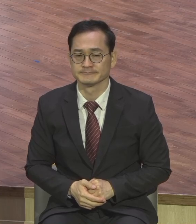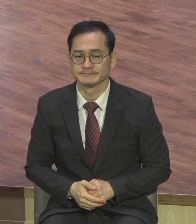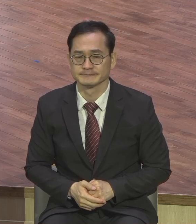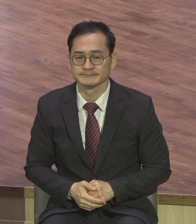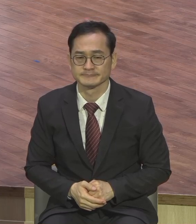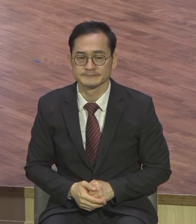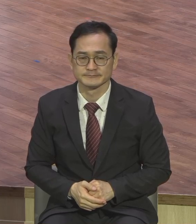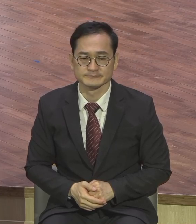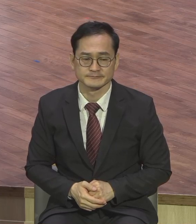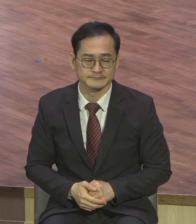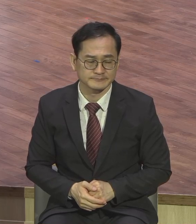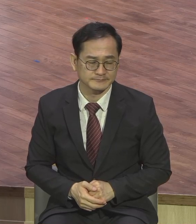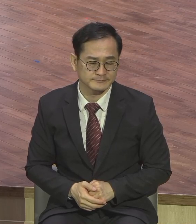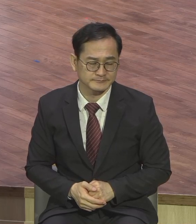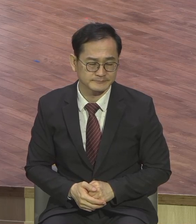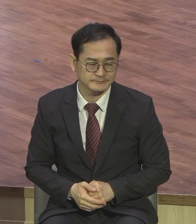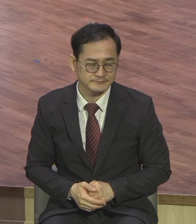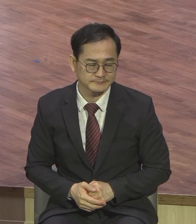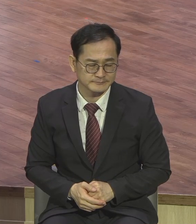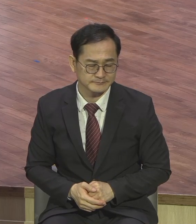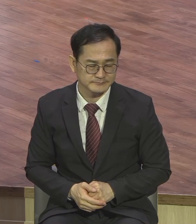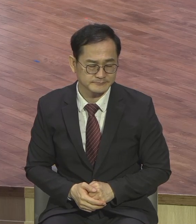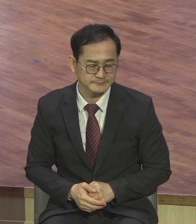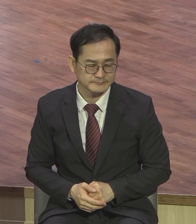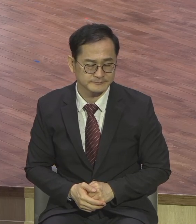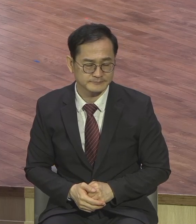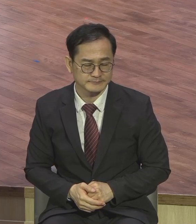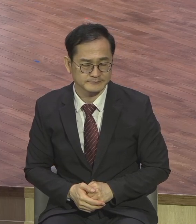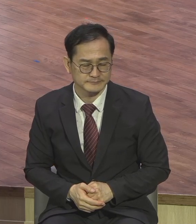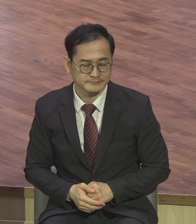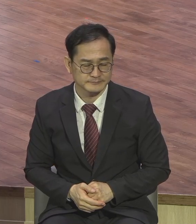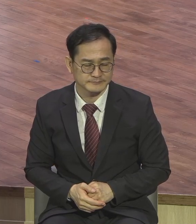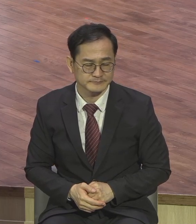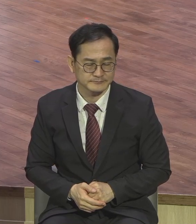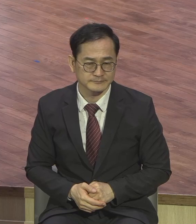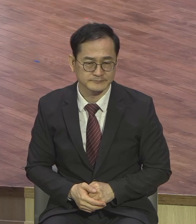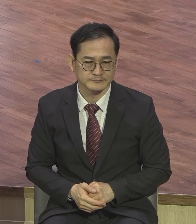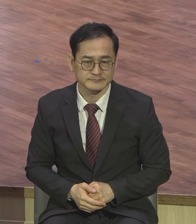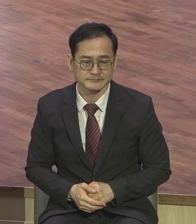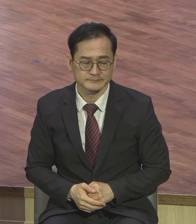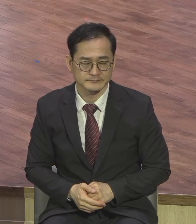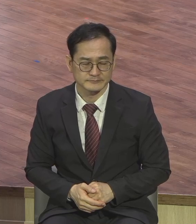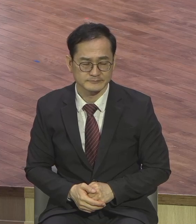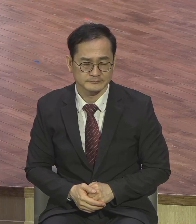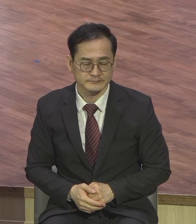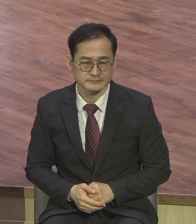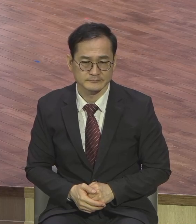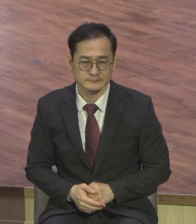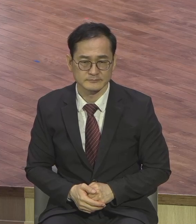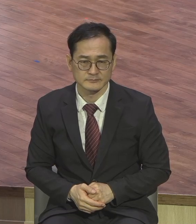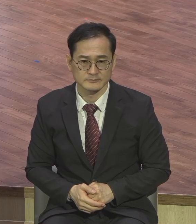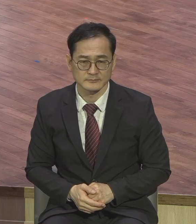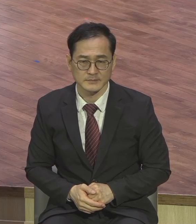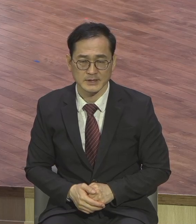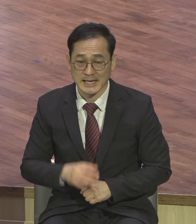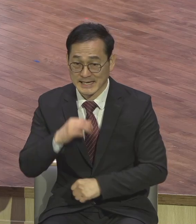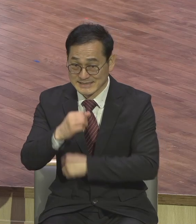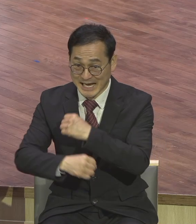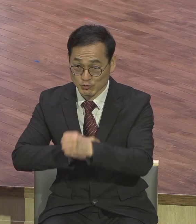그 첫 발걸이 뭐냐? 참 자유의 자유인의 사명. 첫 발걸음